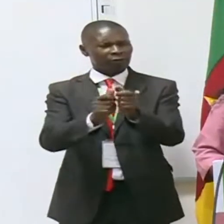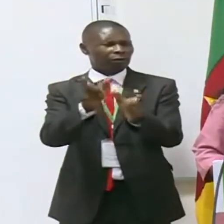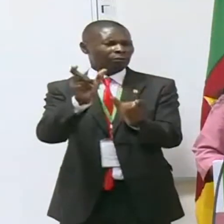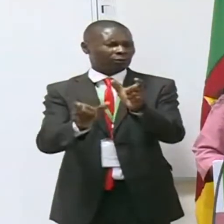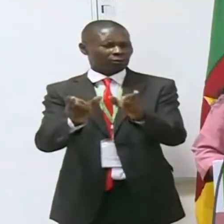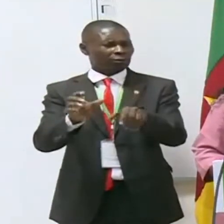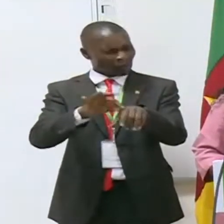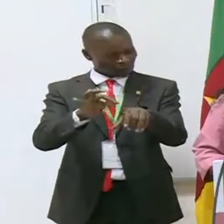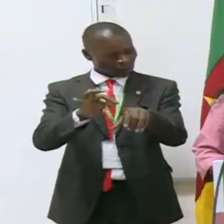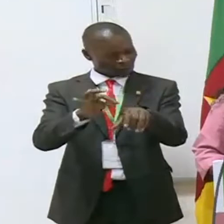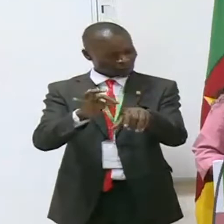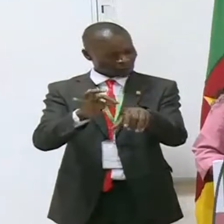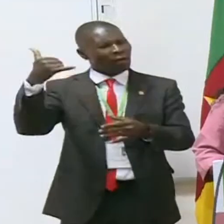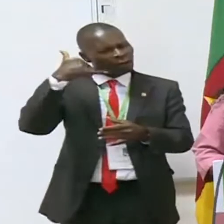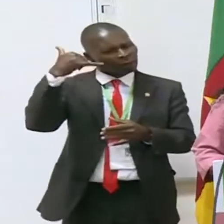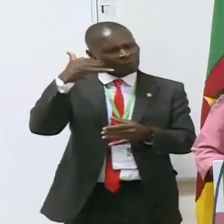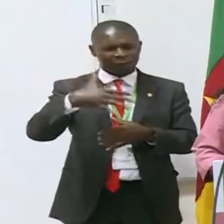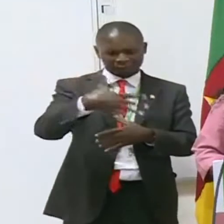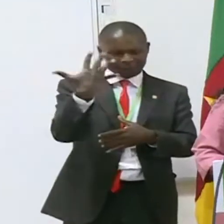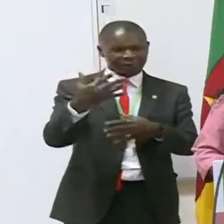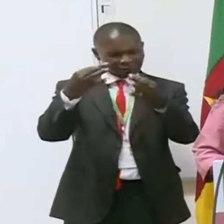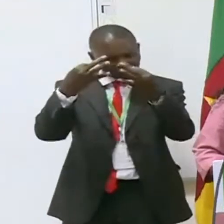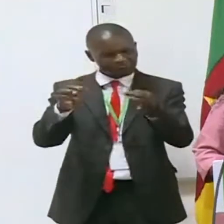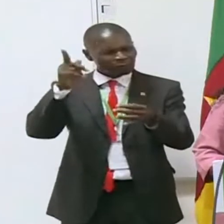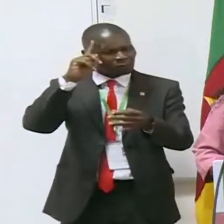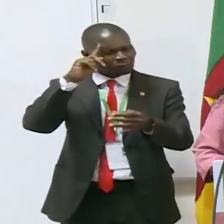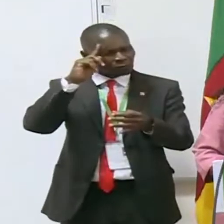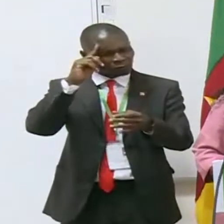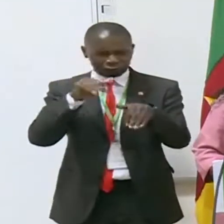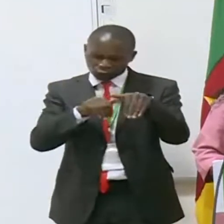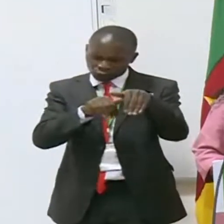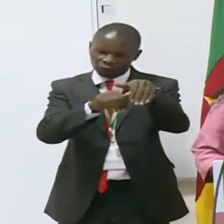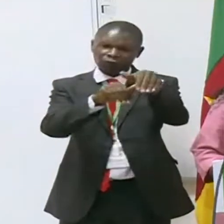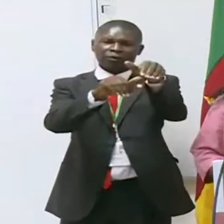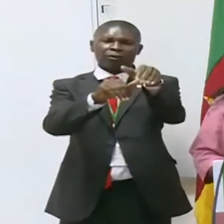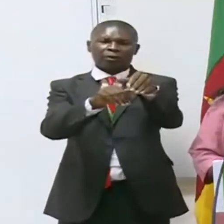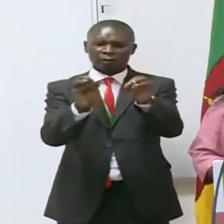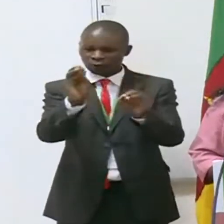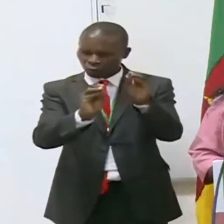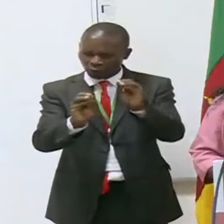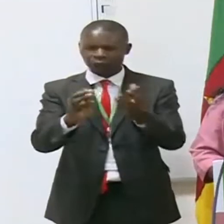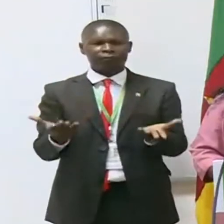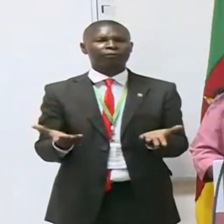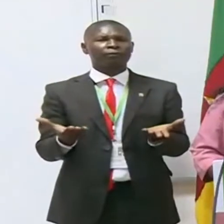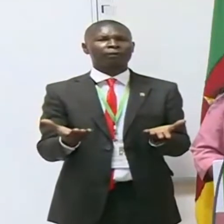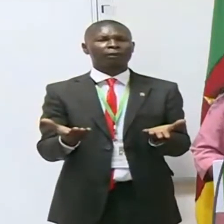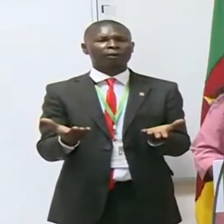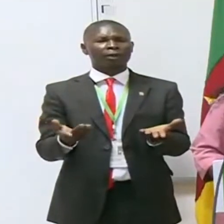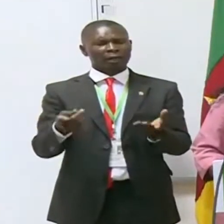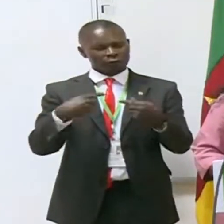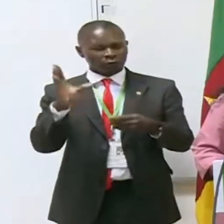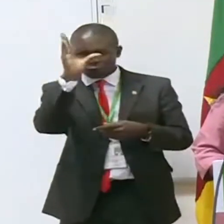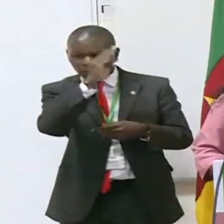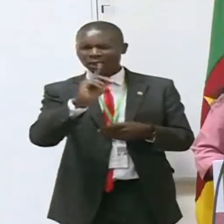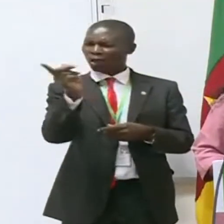media professionals, we urge families to take more responsibility by encouraging those who have